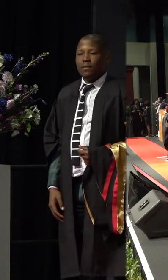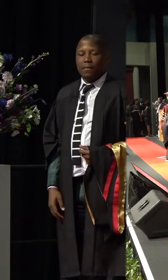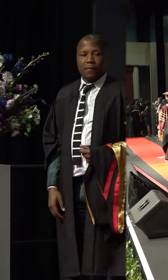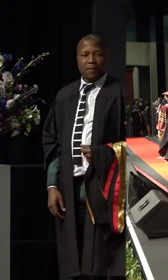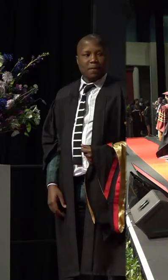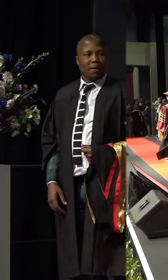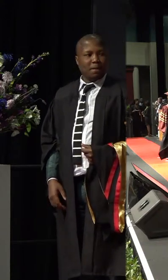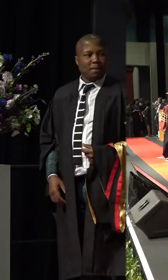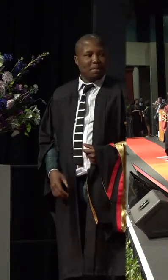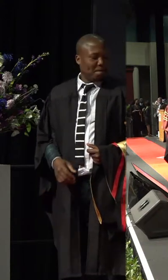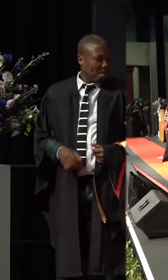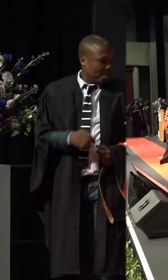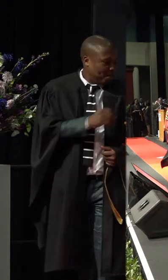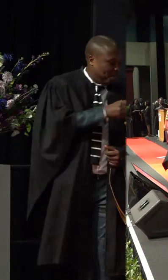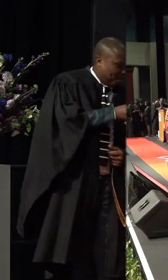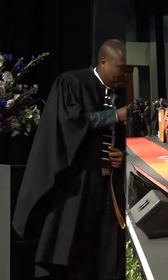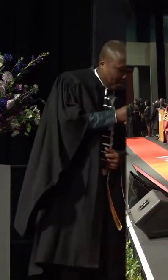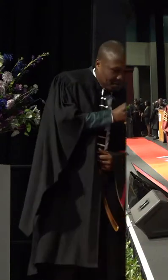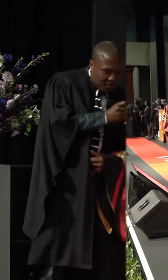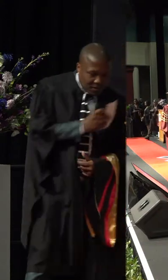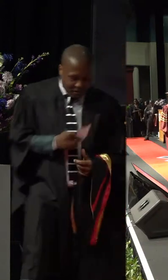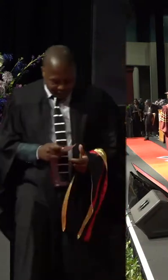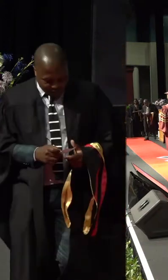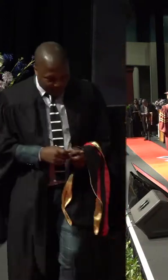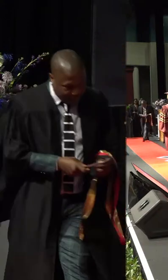Ngubeko Bright Mbele.